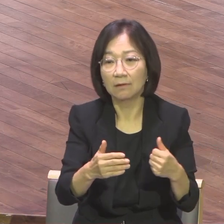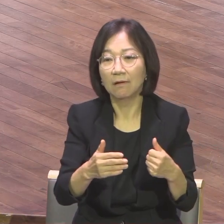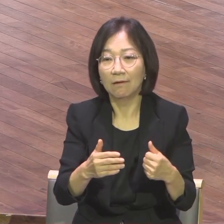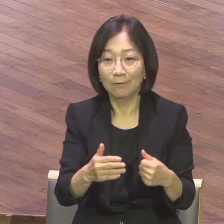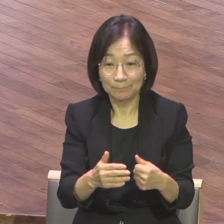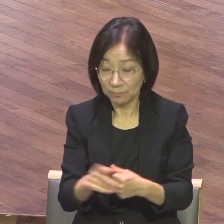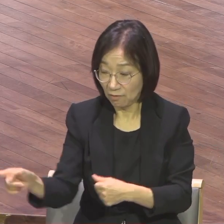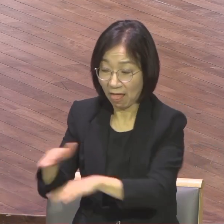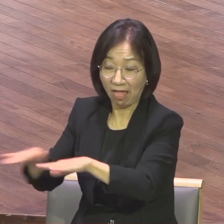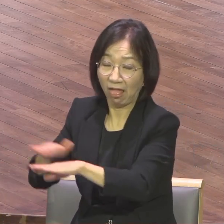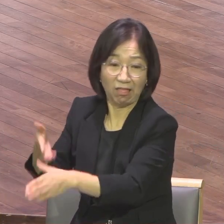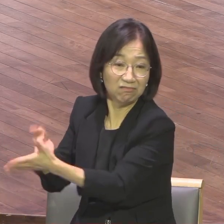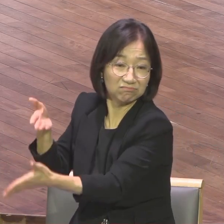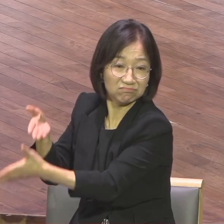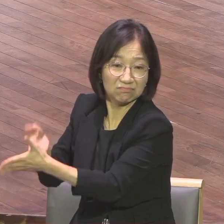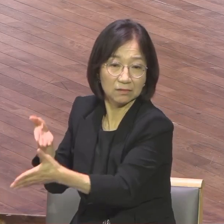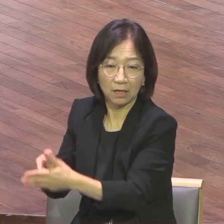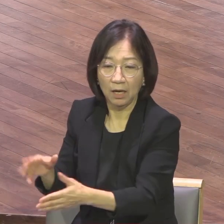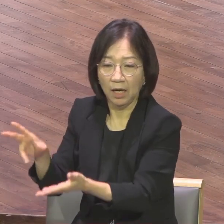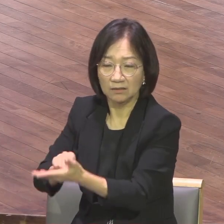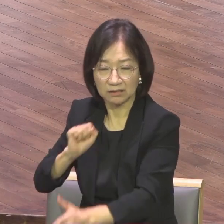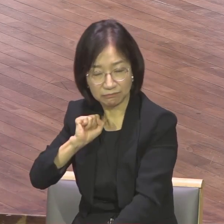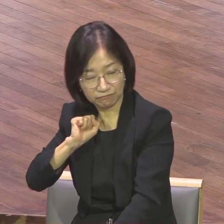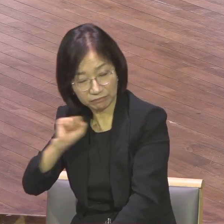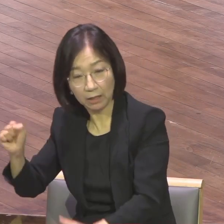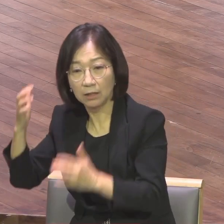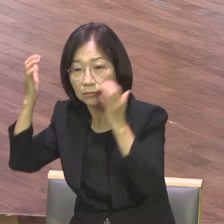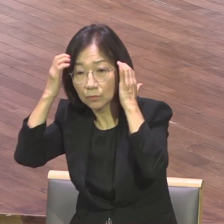해결 못하니까 계속 문제 걸려있고.